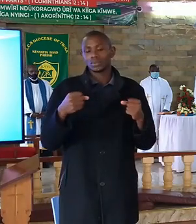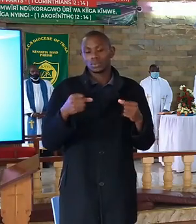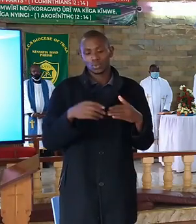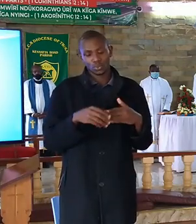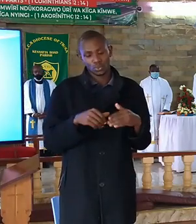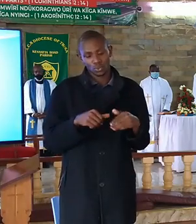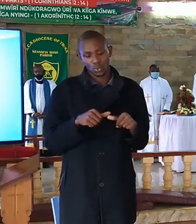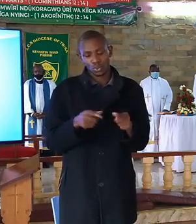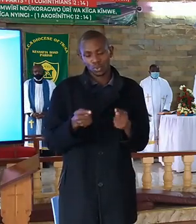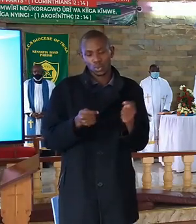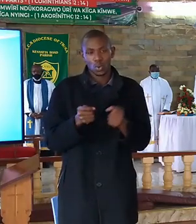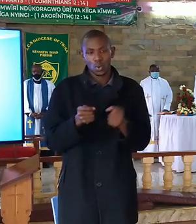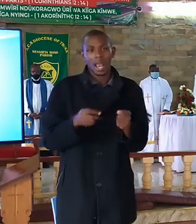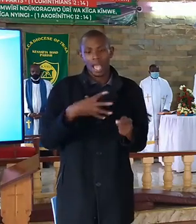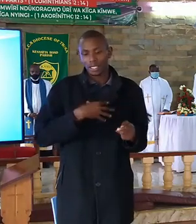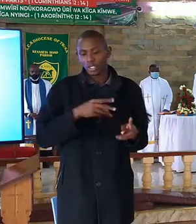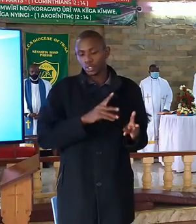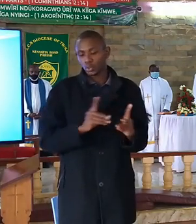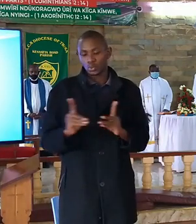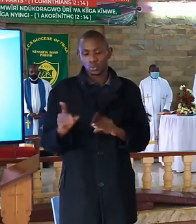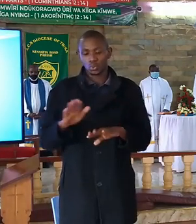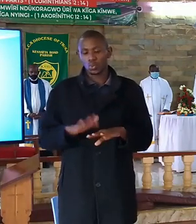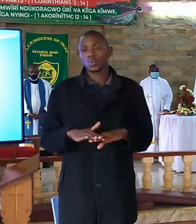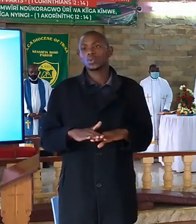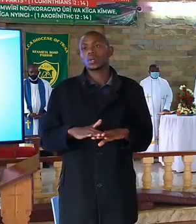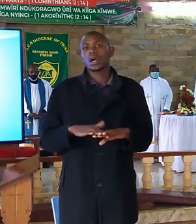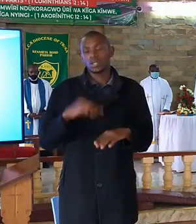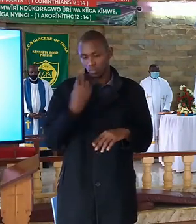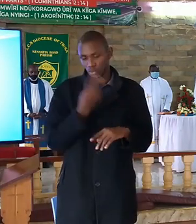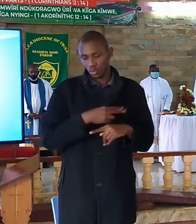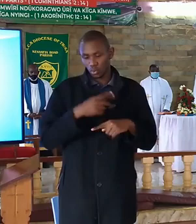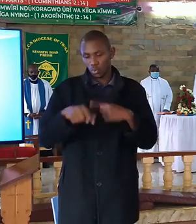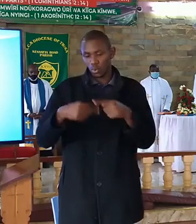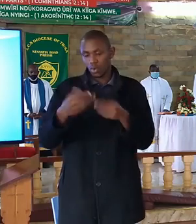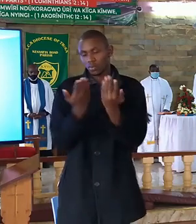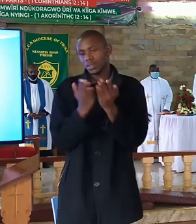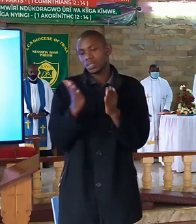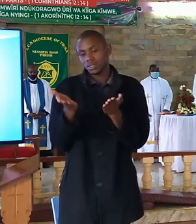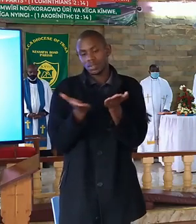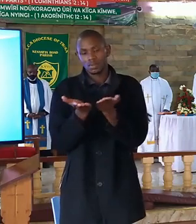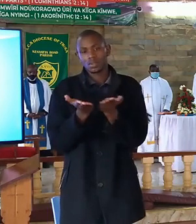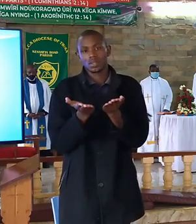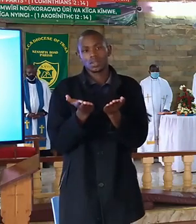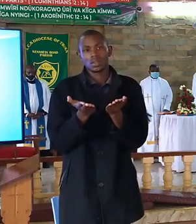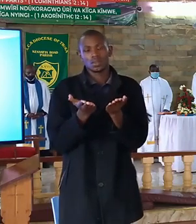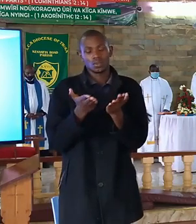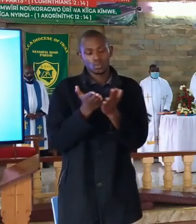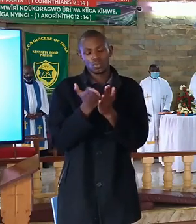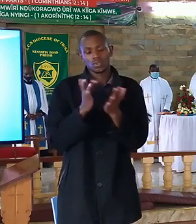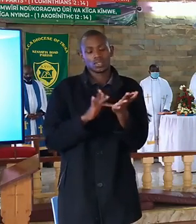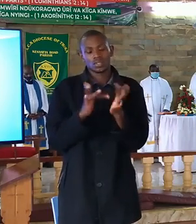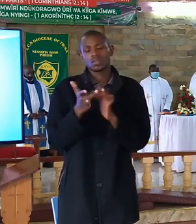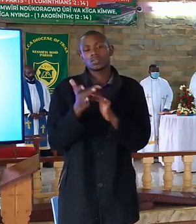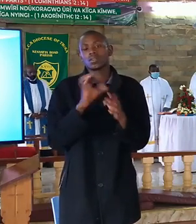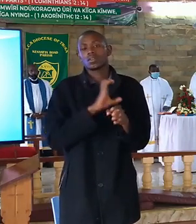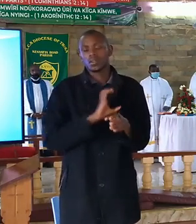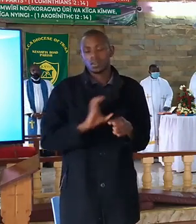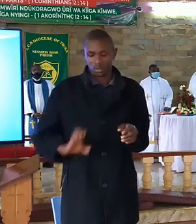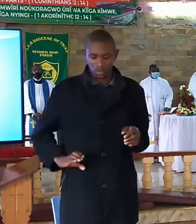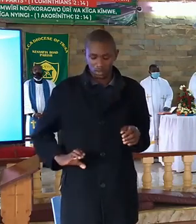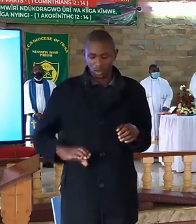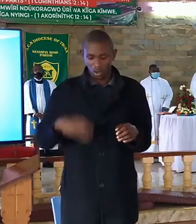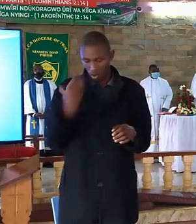gũtuĩka wega na tume thĩinĩ wa savici ĩno ngai tũrathimĩtwo nĩwe nĩ ũndũ wa Jesu Kristo mwathani witũ